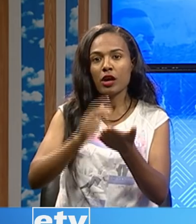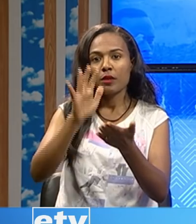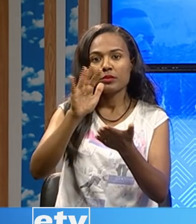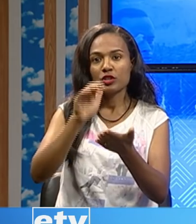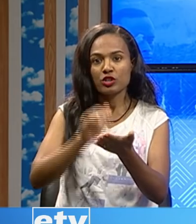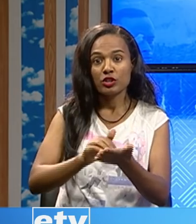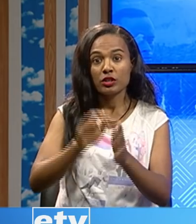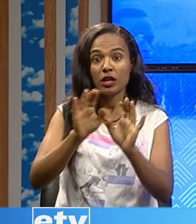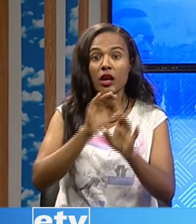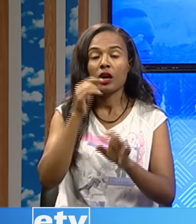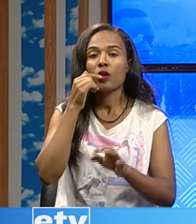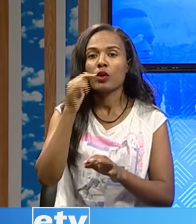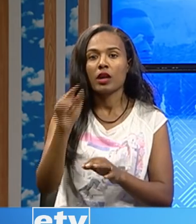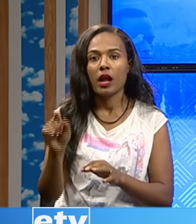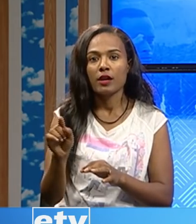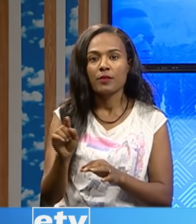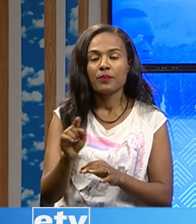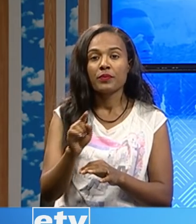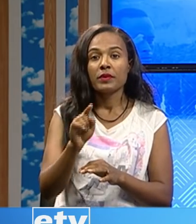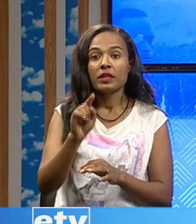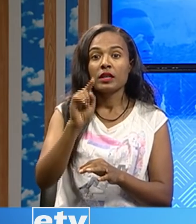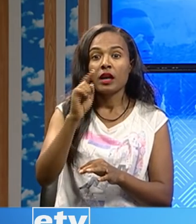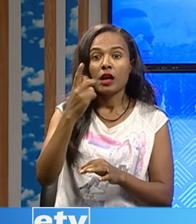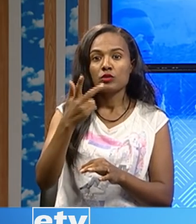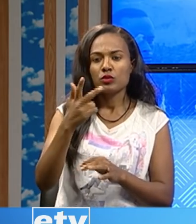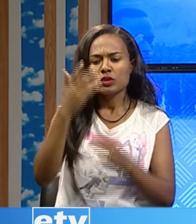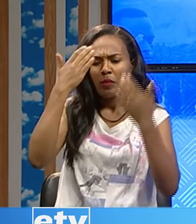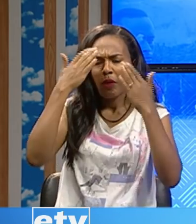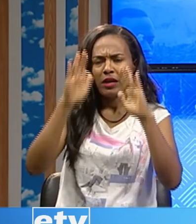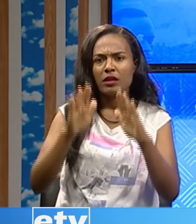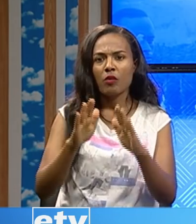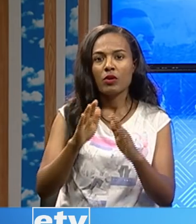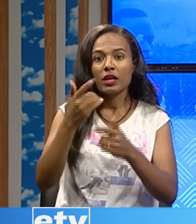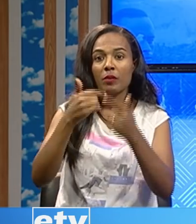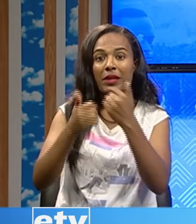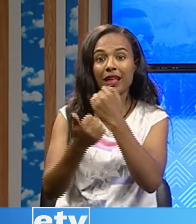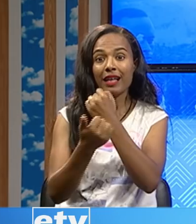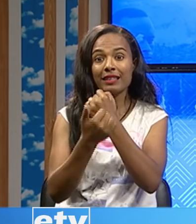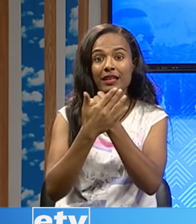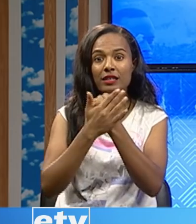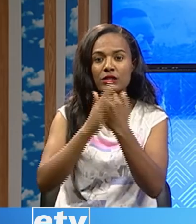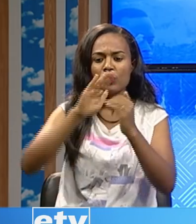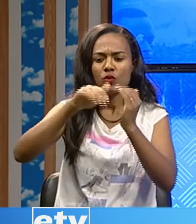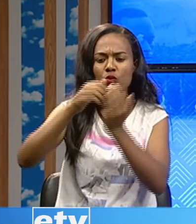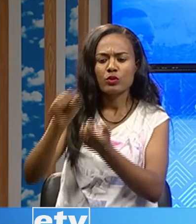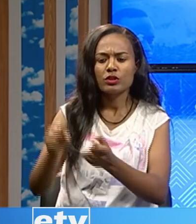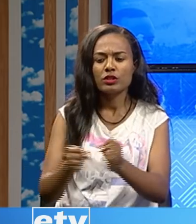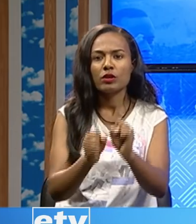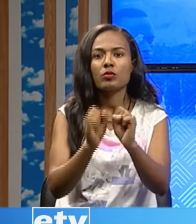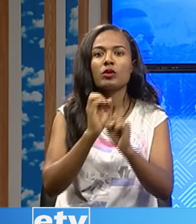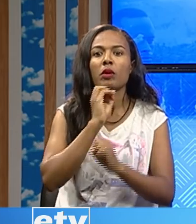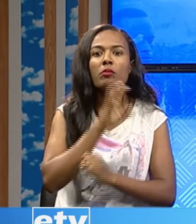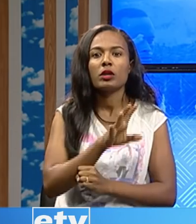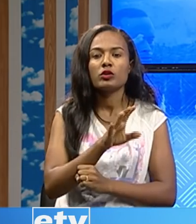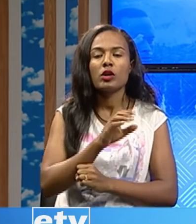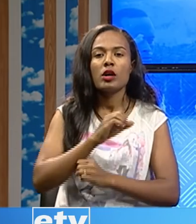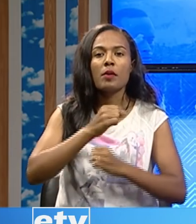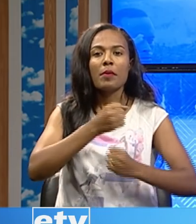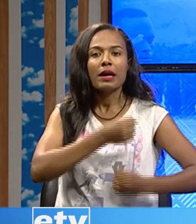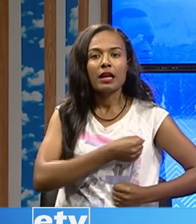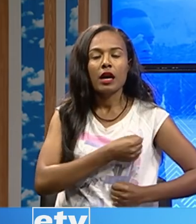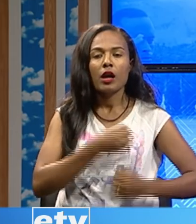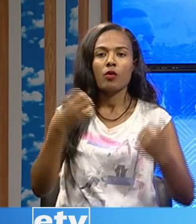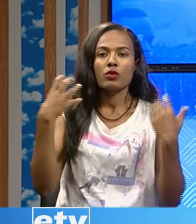እንዲያደረገው ይልካል ከአንድ ሶርስ ከማይታወቅ ሶርስ የመጣ ቴክስት ዘ ሆል ሲስተሙን ነው የሚያናጋው መከላከያው ጋር ደንነቱ